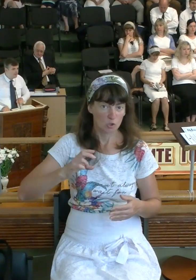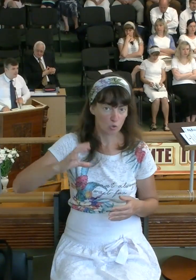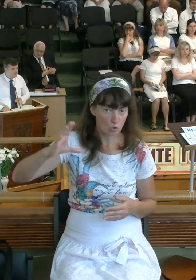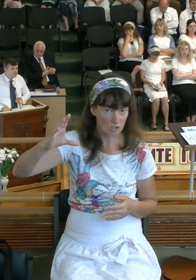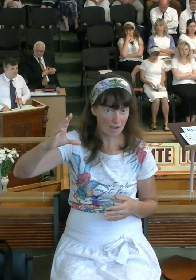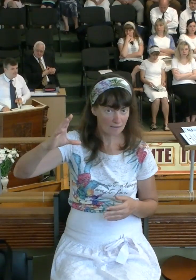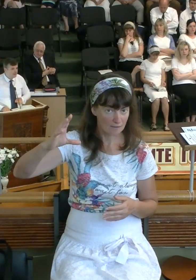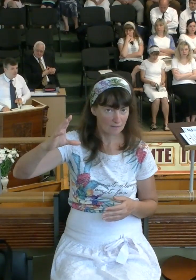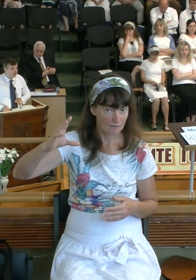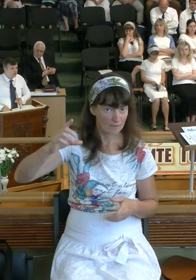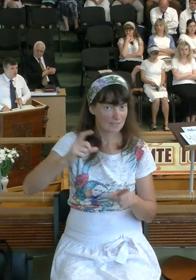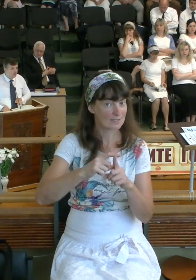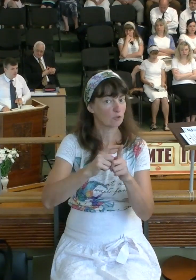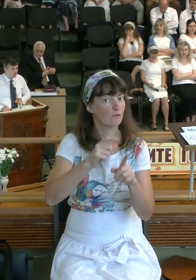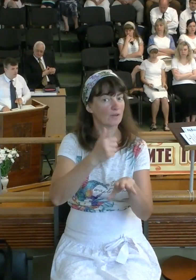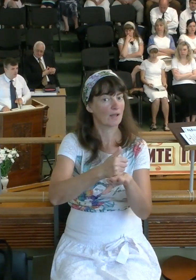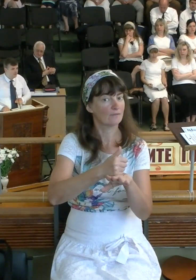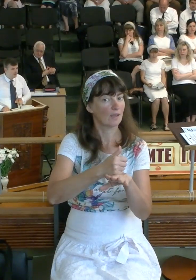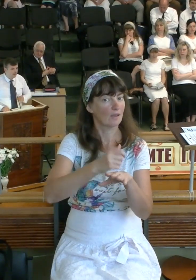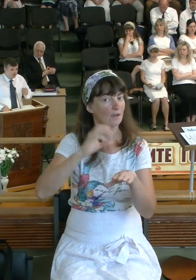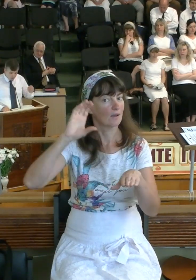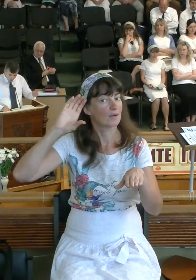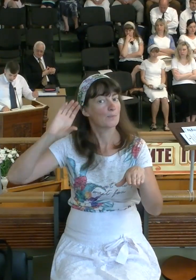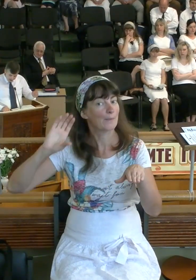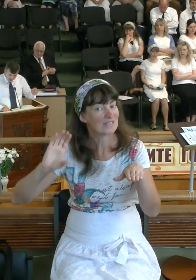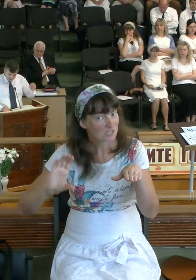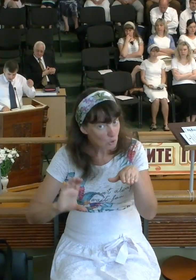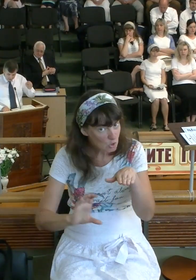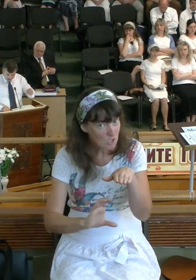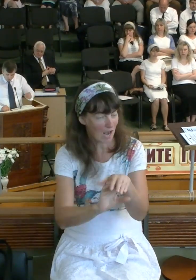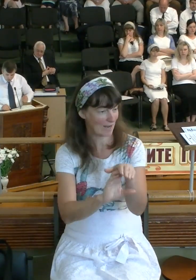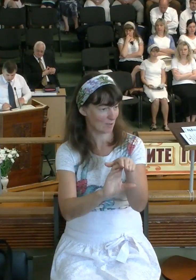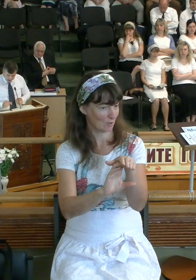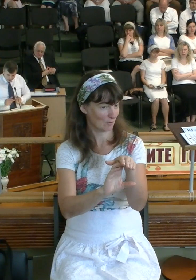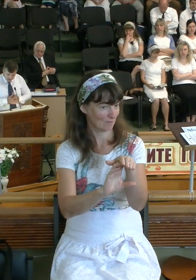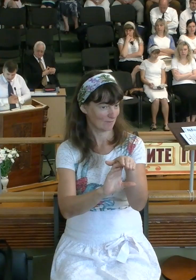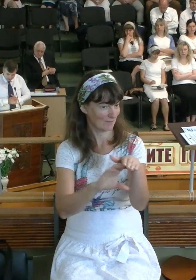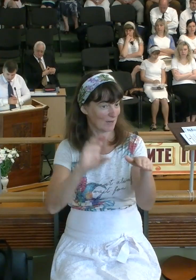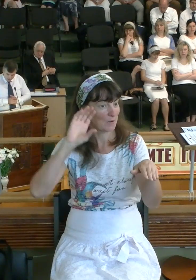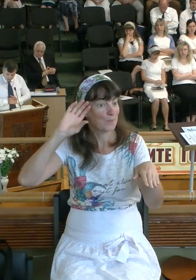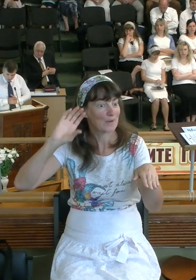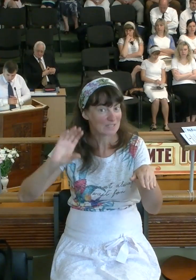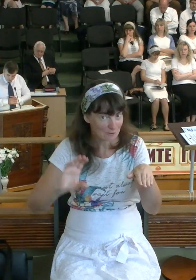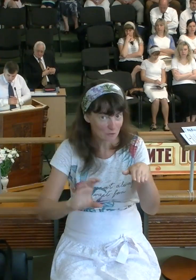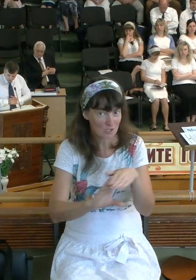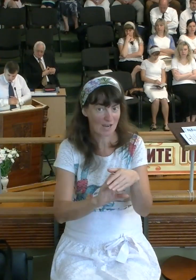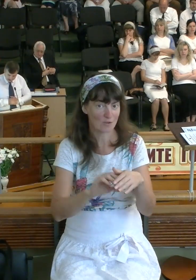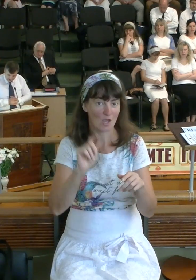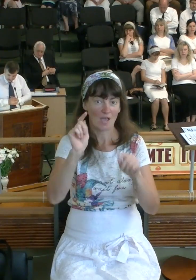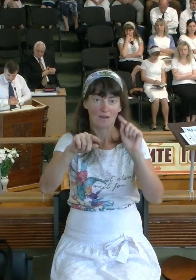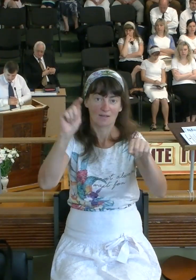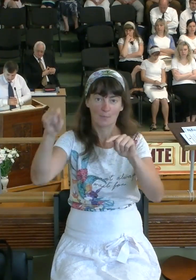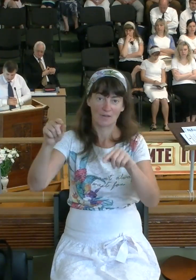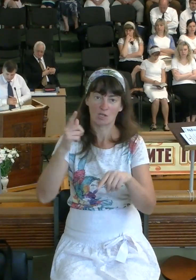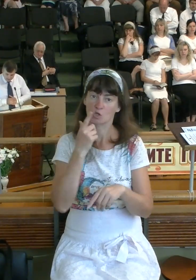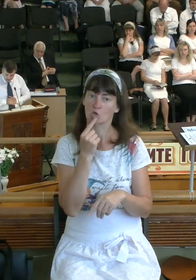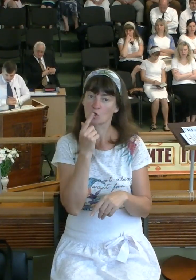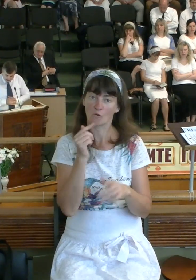слово, к послушанию. От Духа к послушанию и окроплению кровью Иисуса